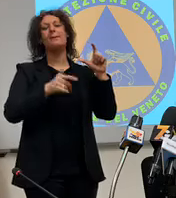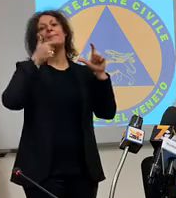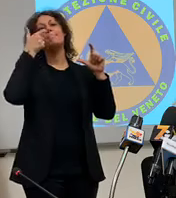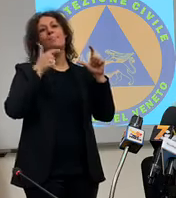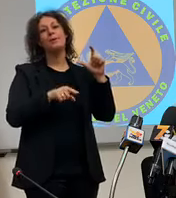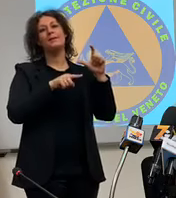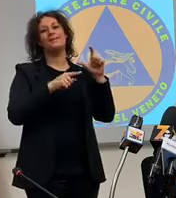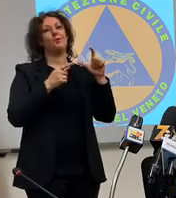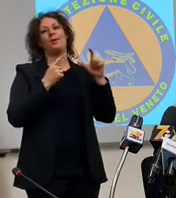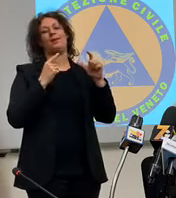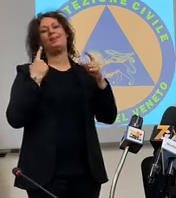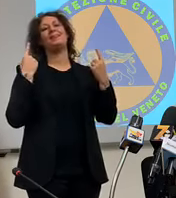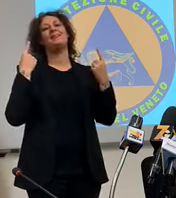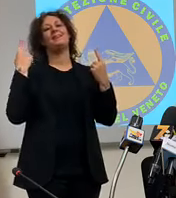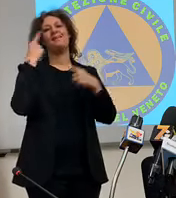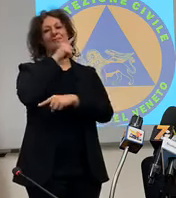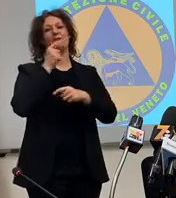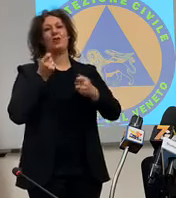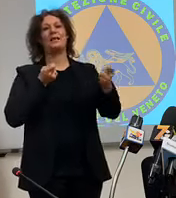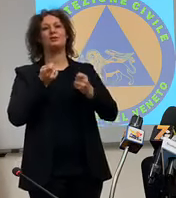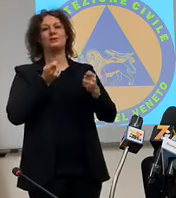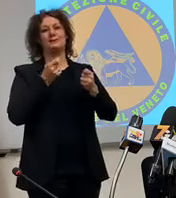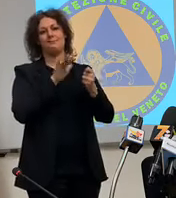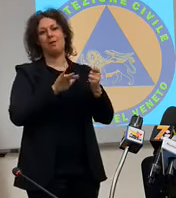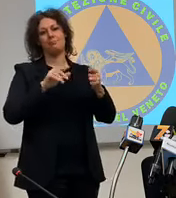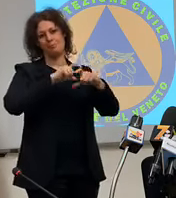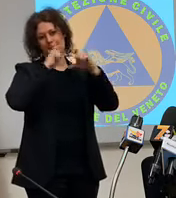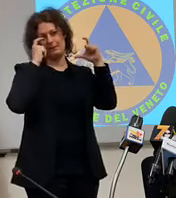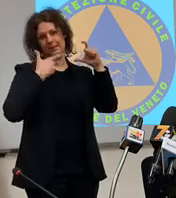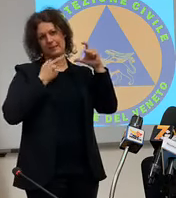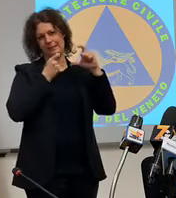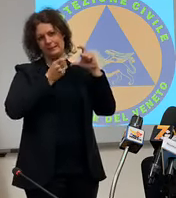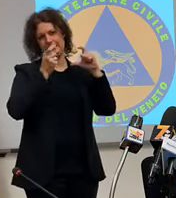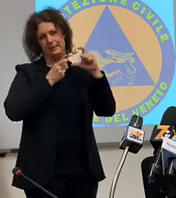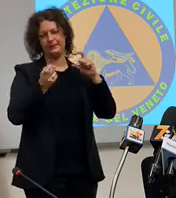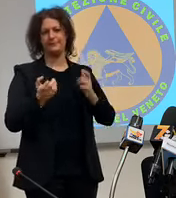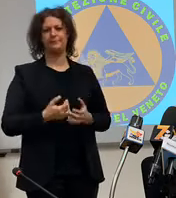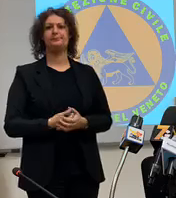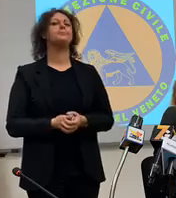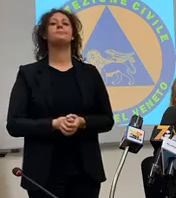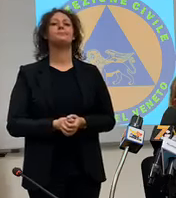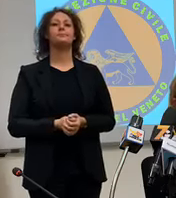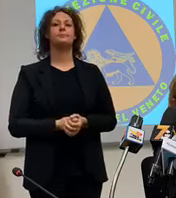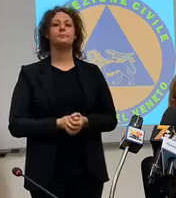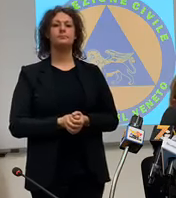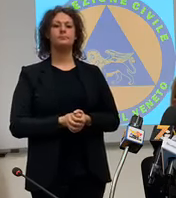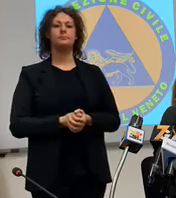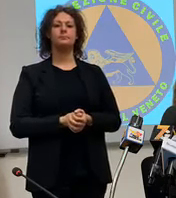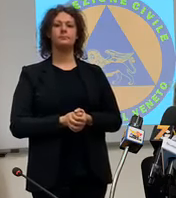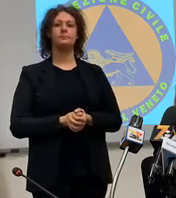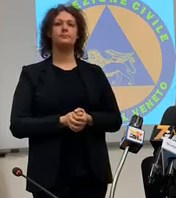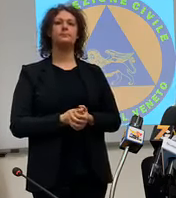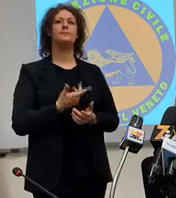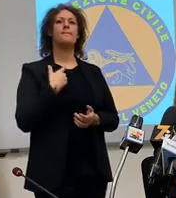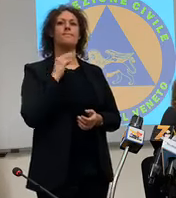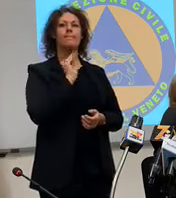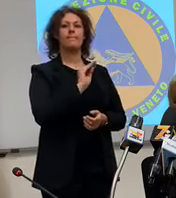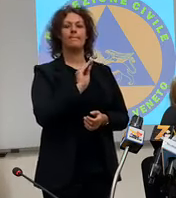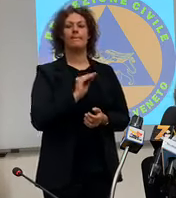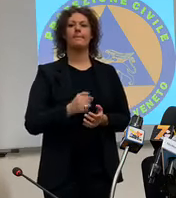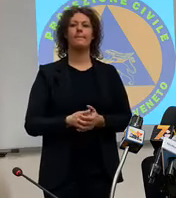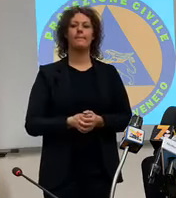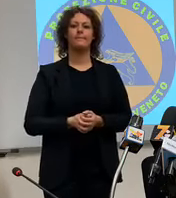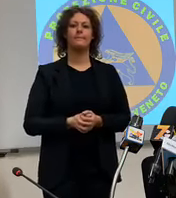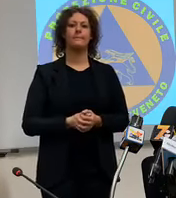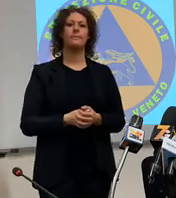misura Ecco sì la ringra prigioni poi Tosatto pederiva giacomuzzo Buongiorno a tutti Buongiorno